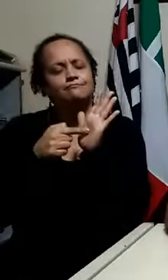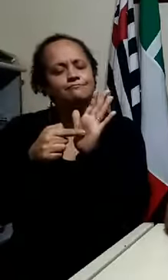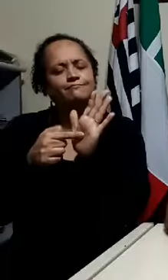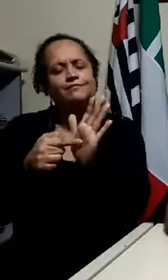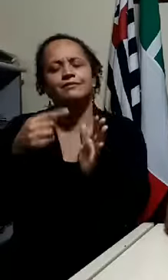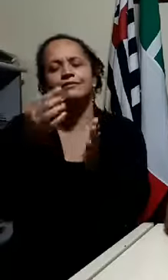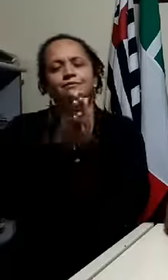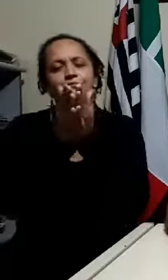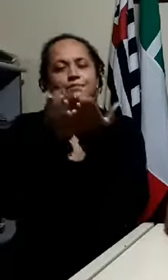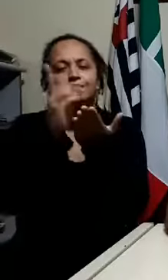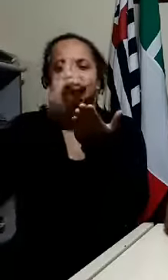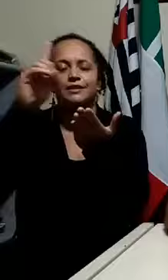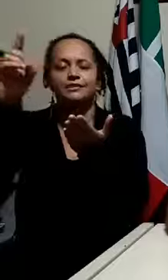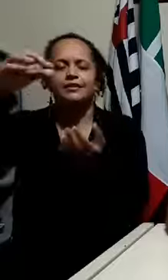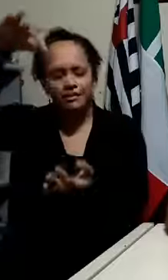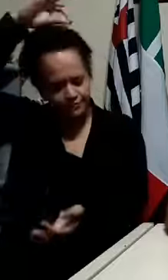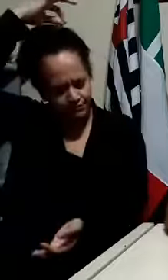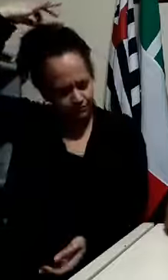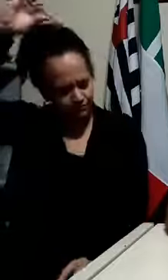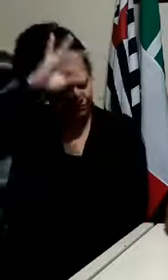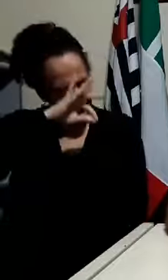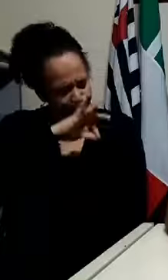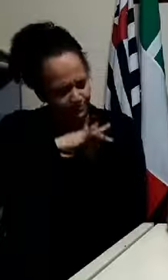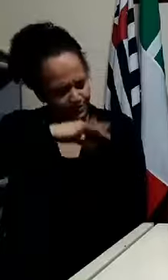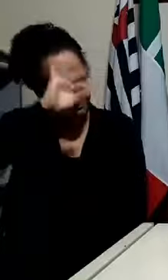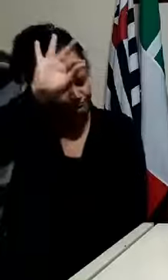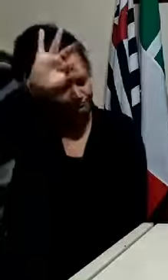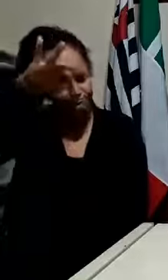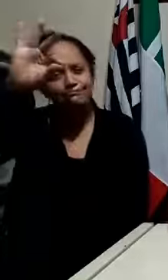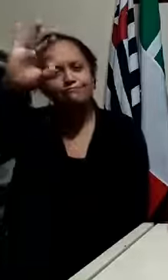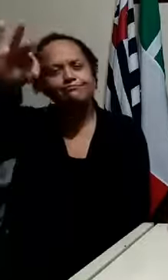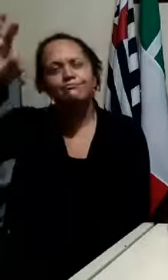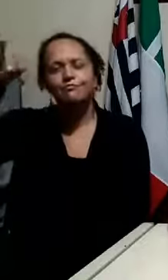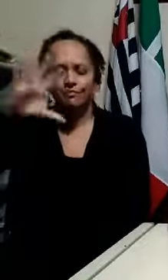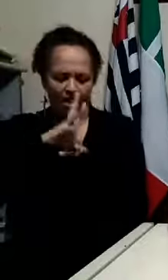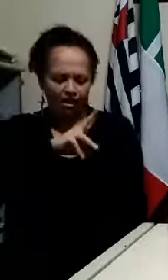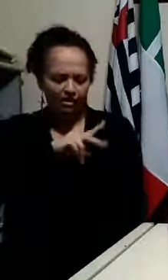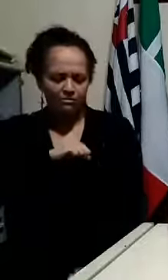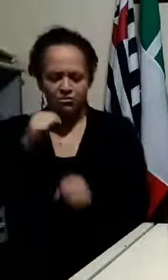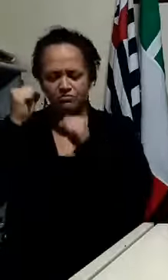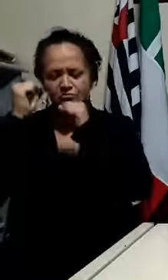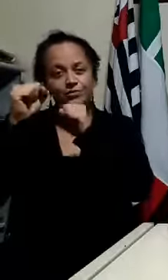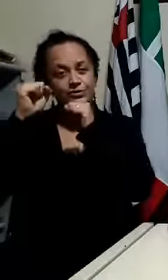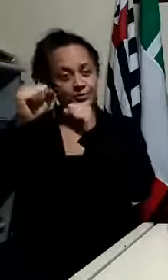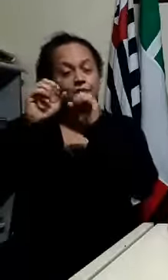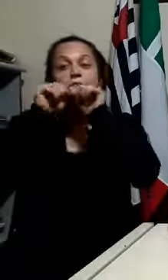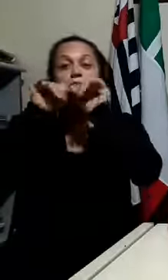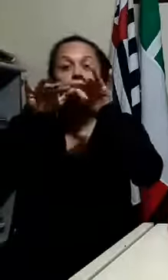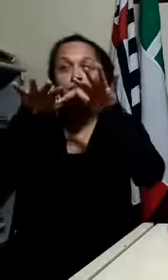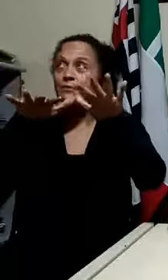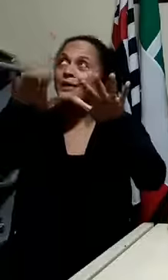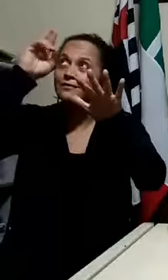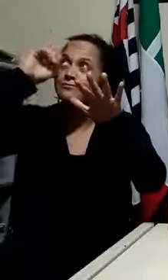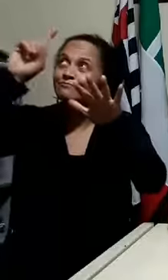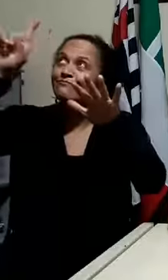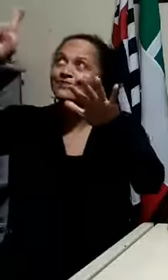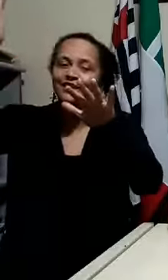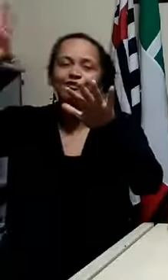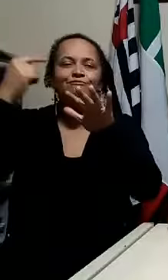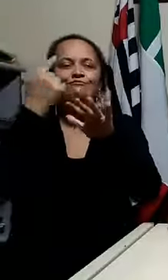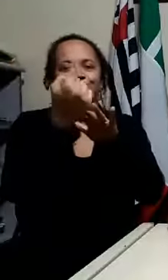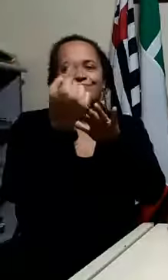um do Espírito Santo, do teu amor, do teu poder, que as bênçãos do Senhor sejam derramadas na